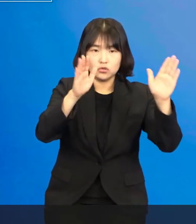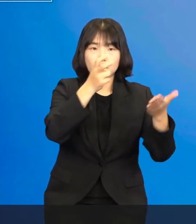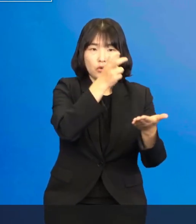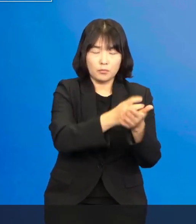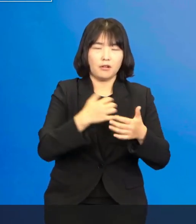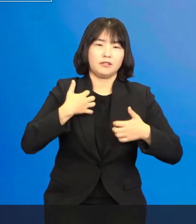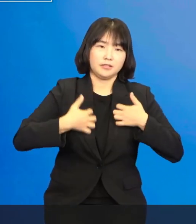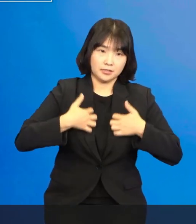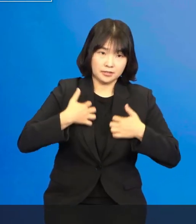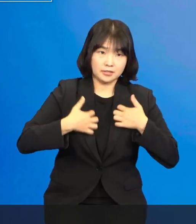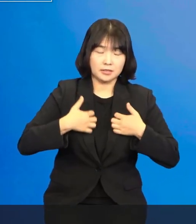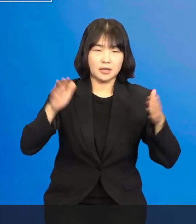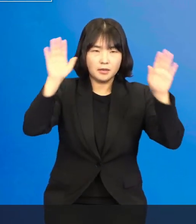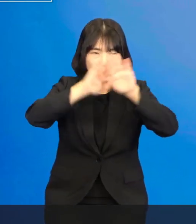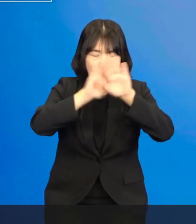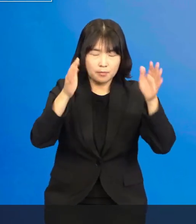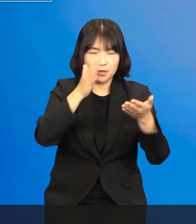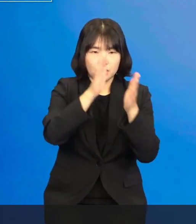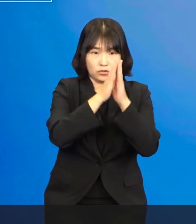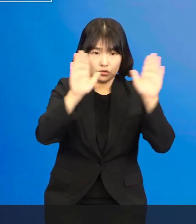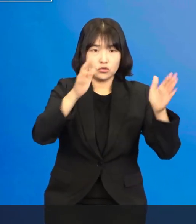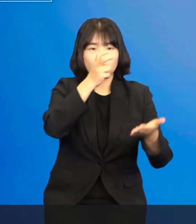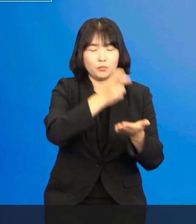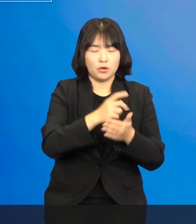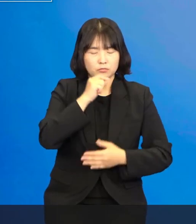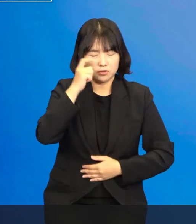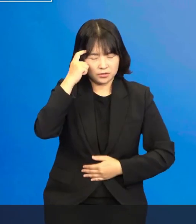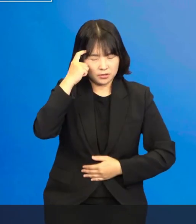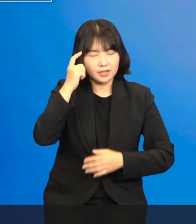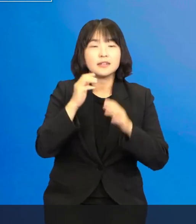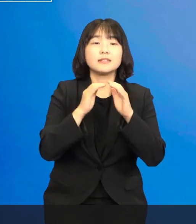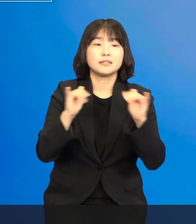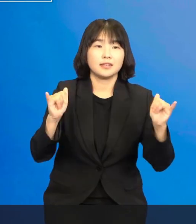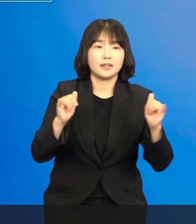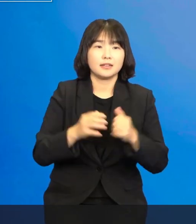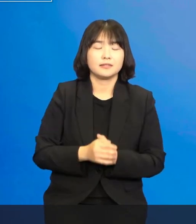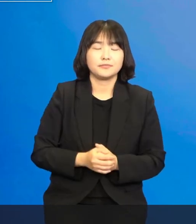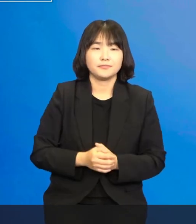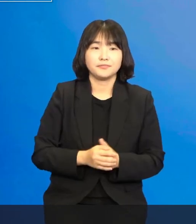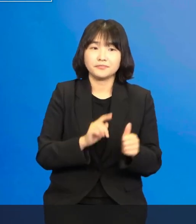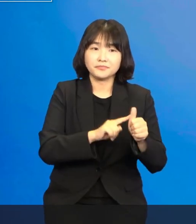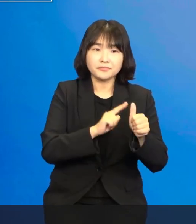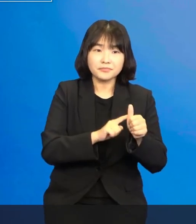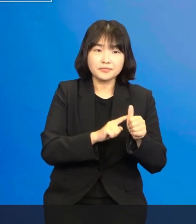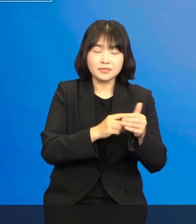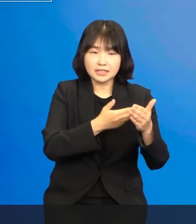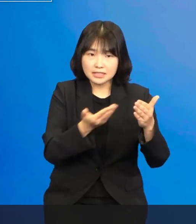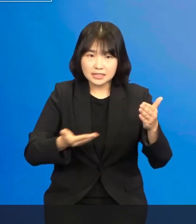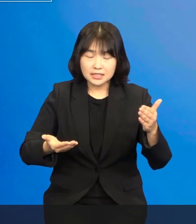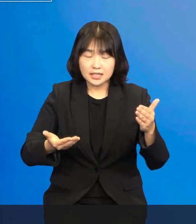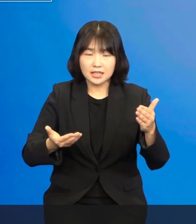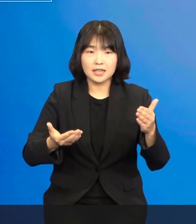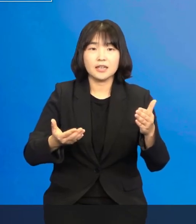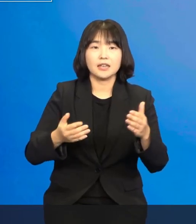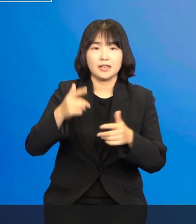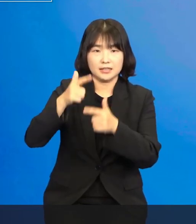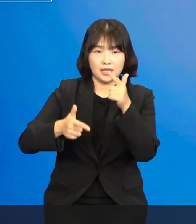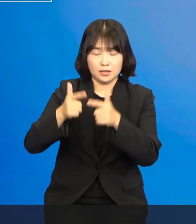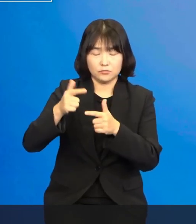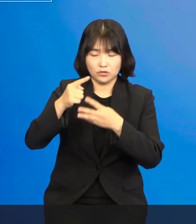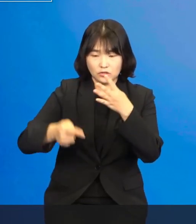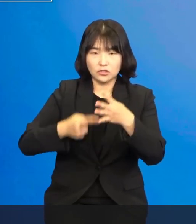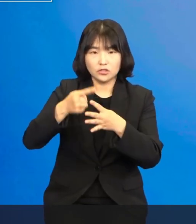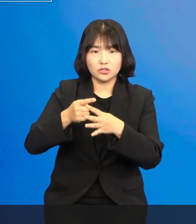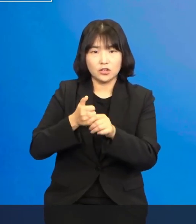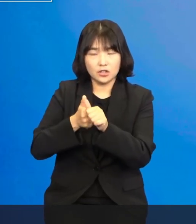율법을 즐거워하며 밤낮으로 율법을 묵상하는 사람이다. 그는 시냇가에 심은 나무가 철 따라